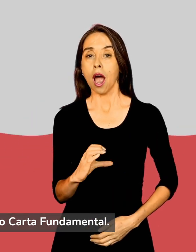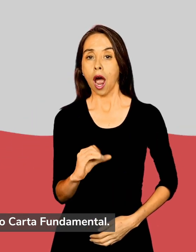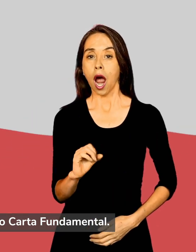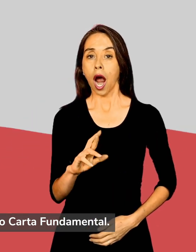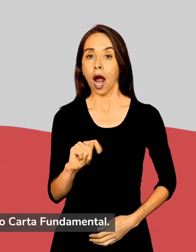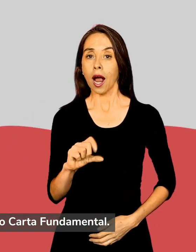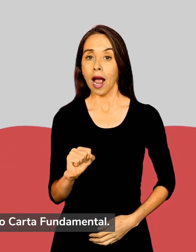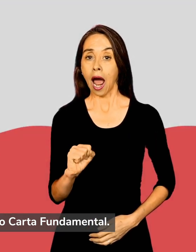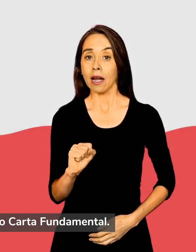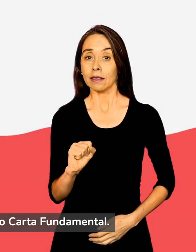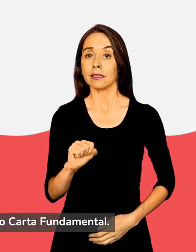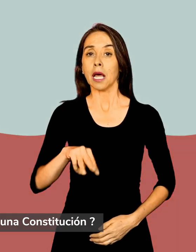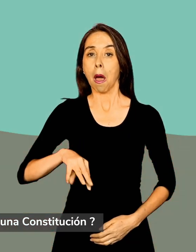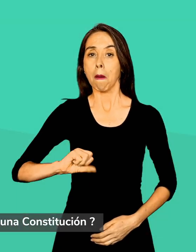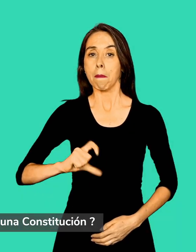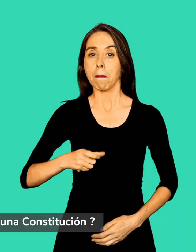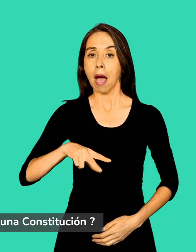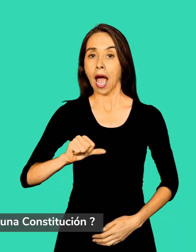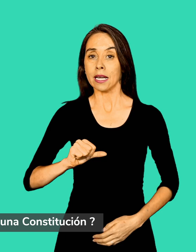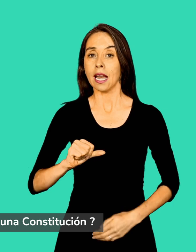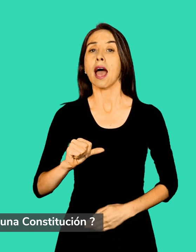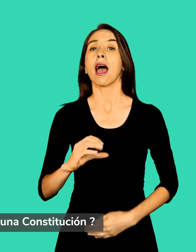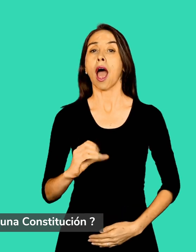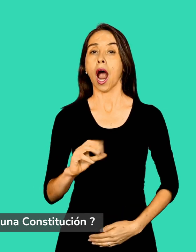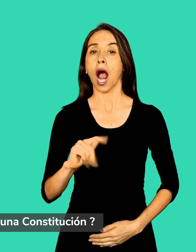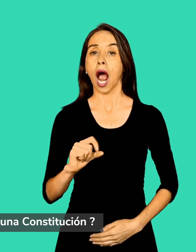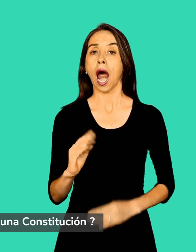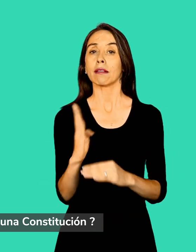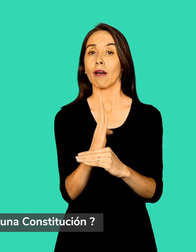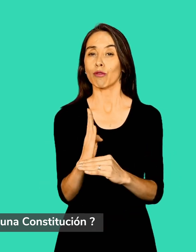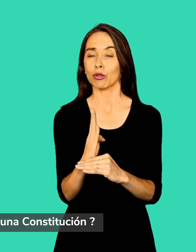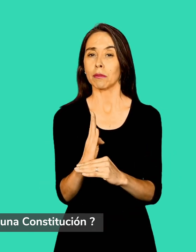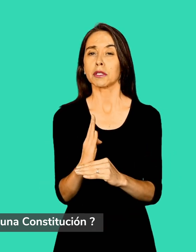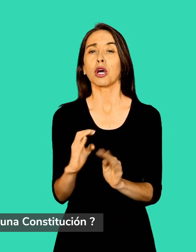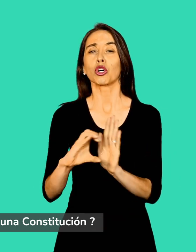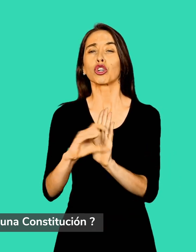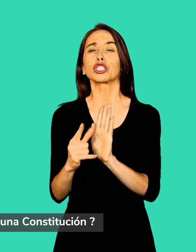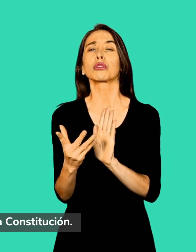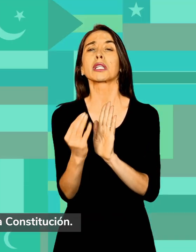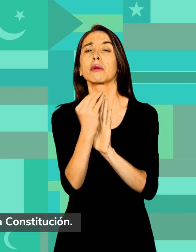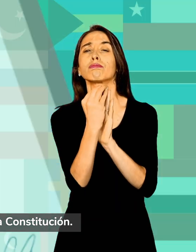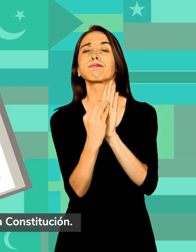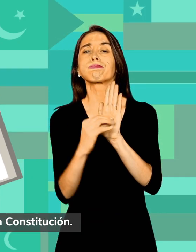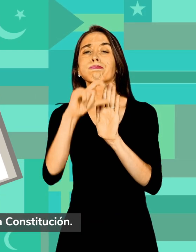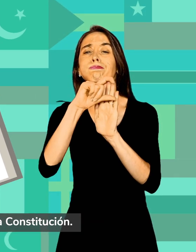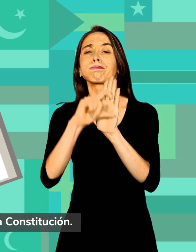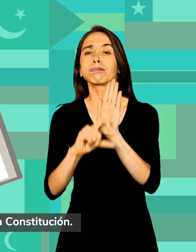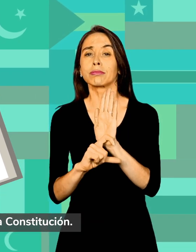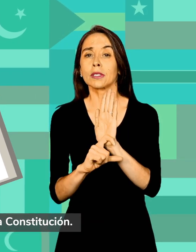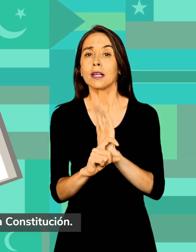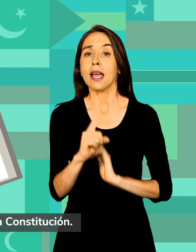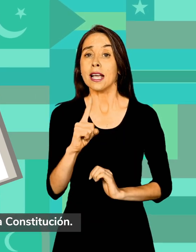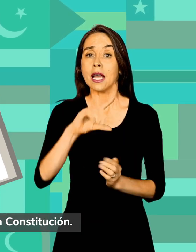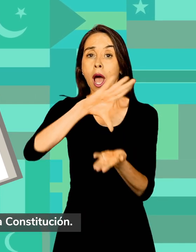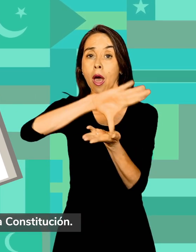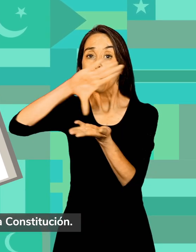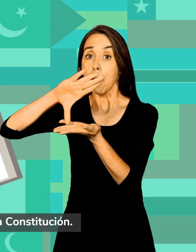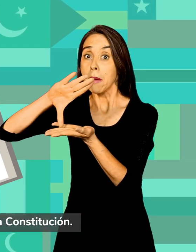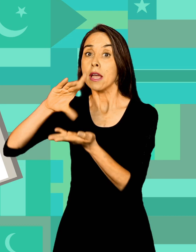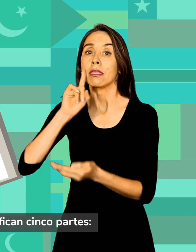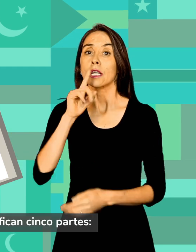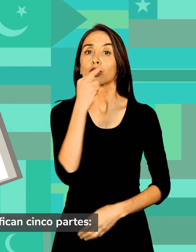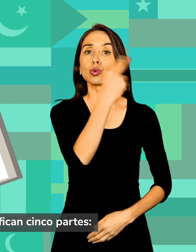Carta Fundamental. ¿Qué partes tiene el texto de una constitución? Cada país tiene su propia